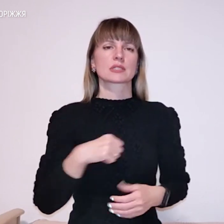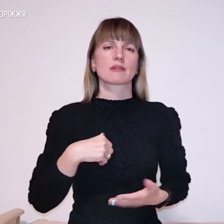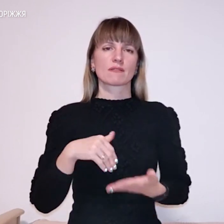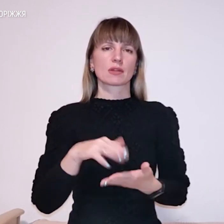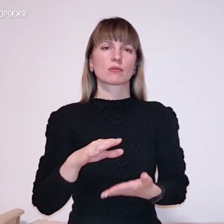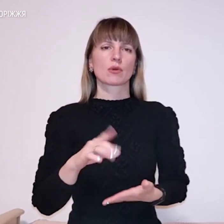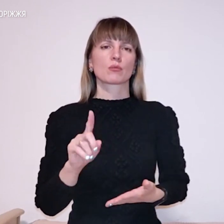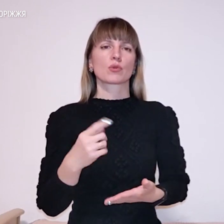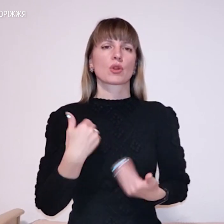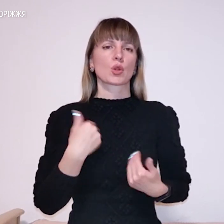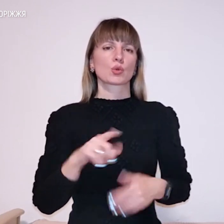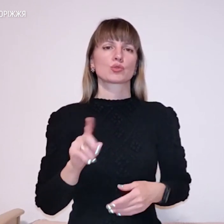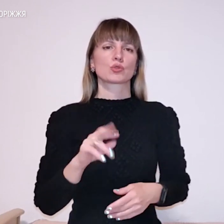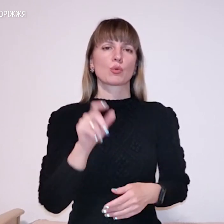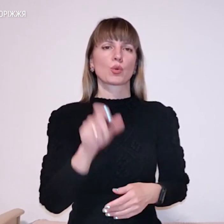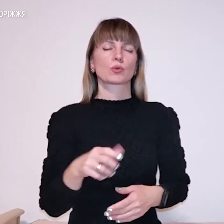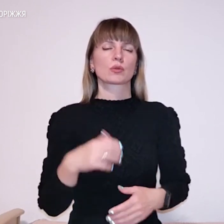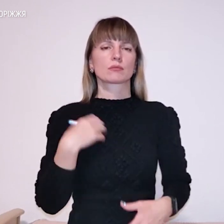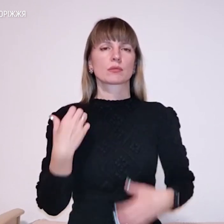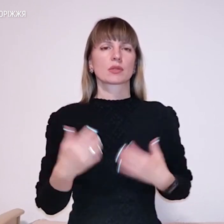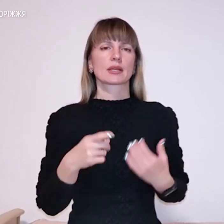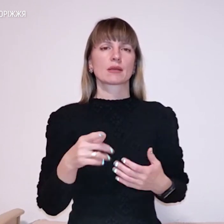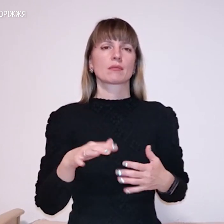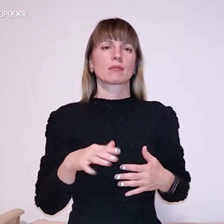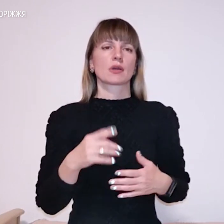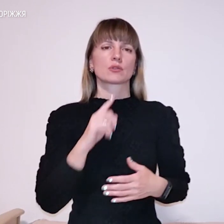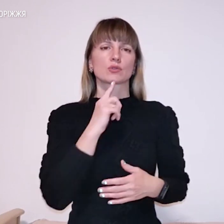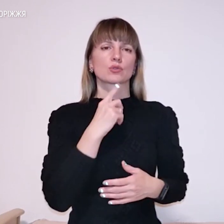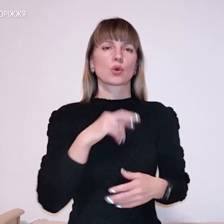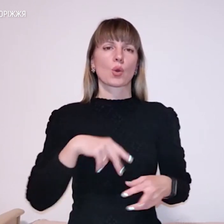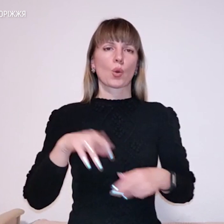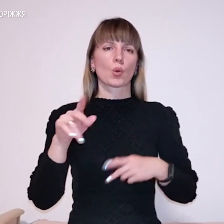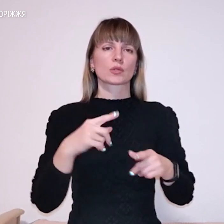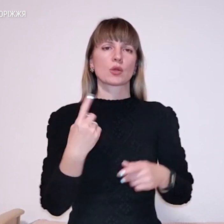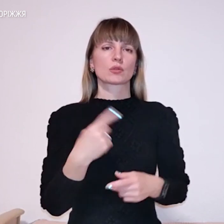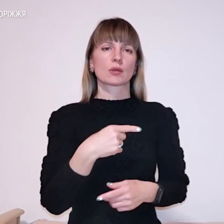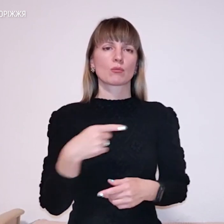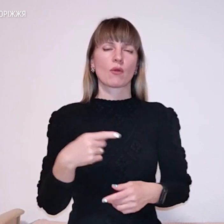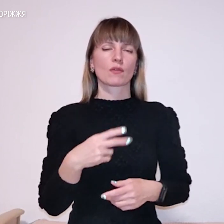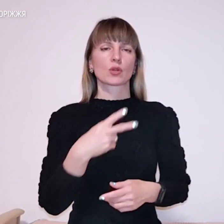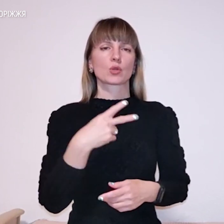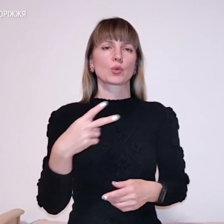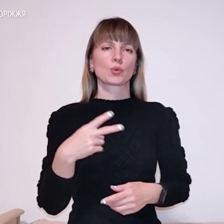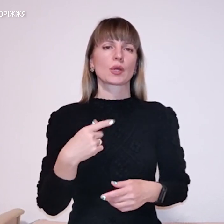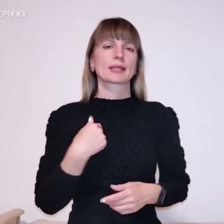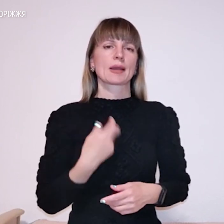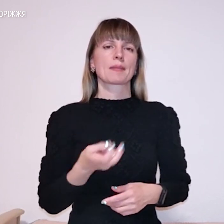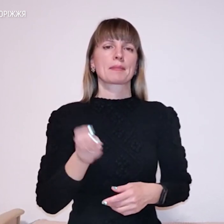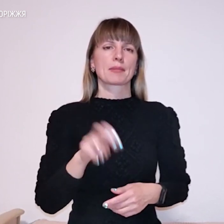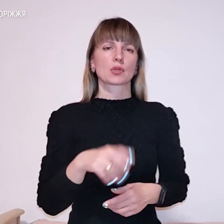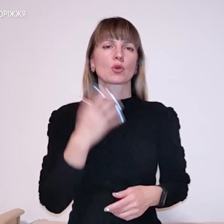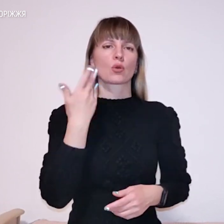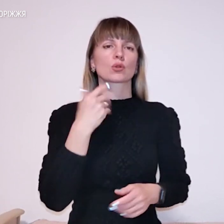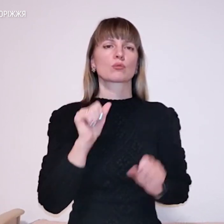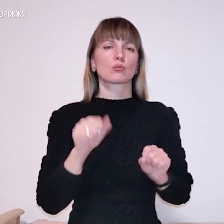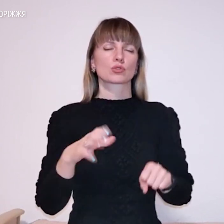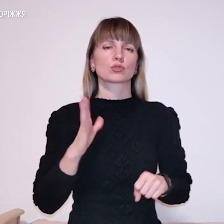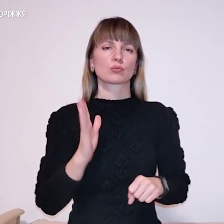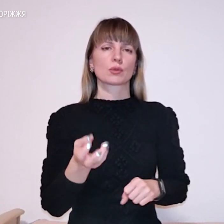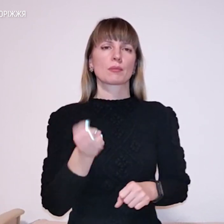відмовився, адже не хочеться людей турбувати. Їм і так незручно ходити на один поверх, другий. Я прийду тоді, коли можна буде прийти до